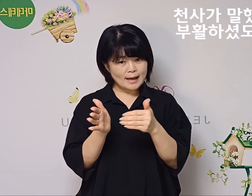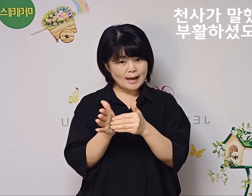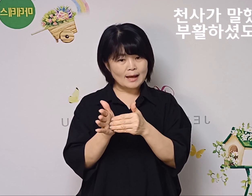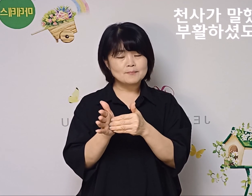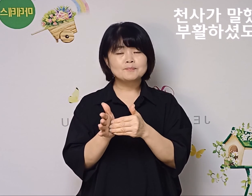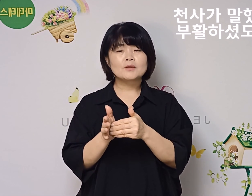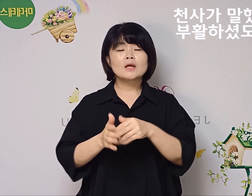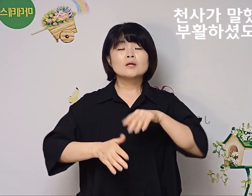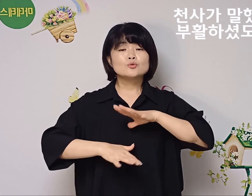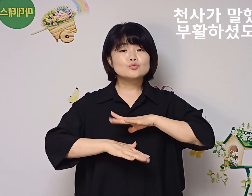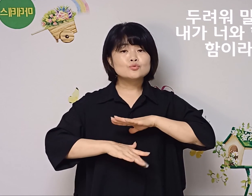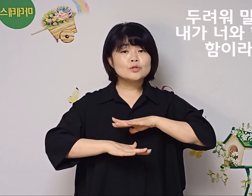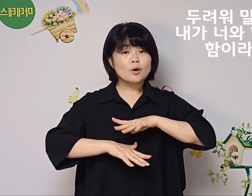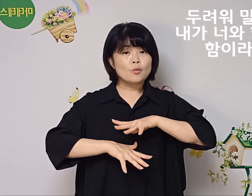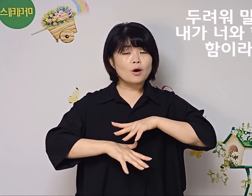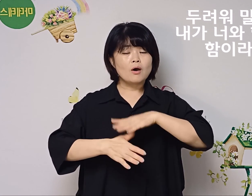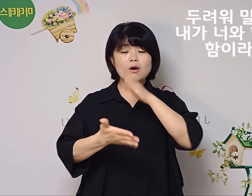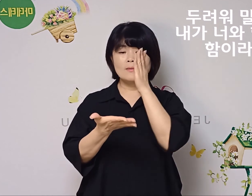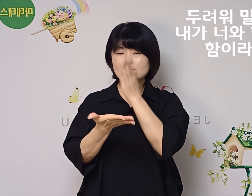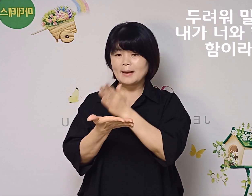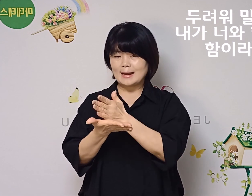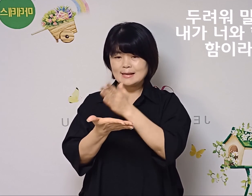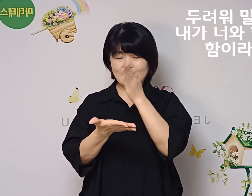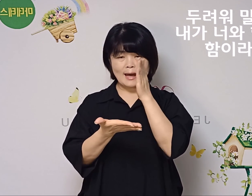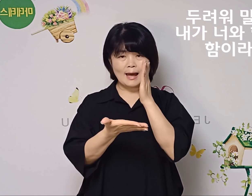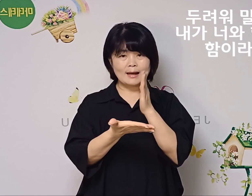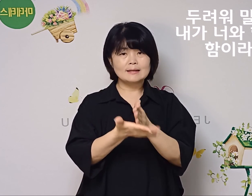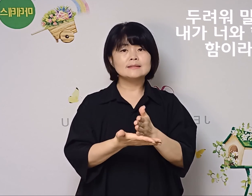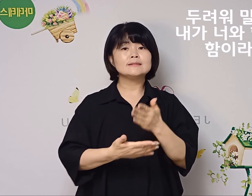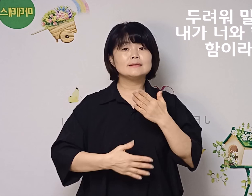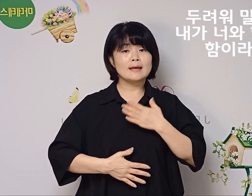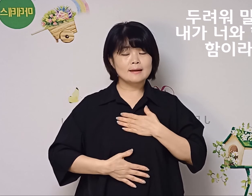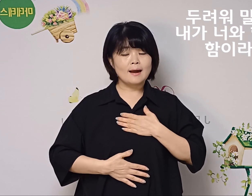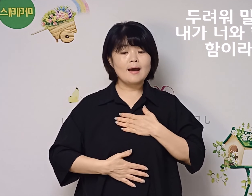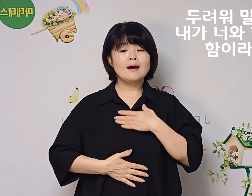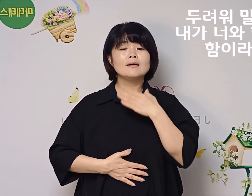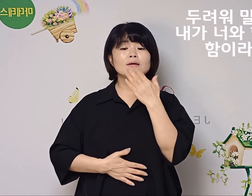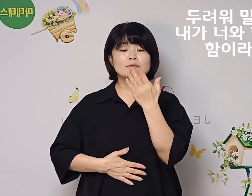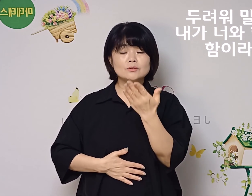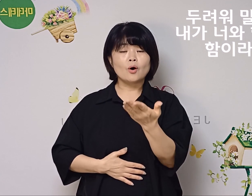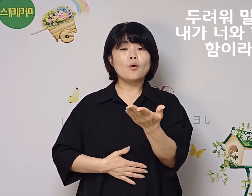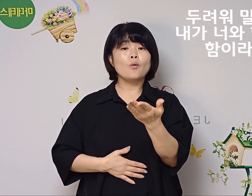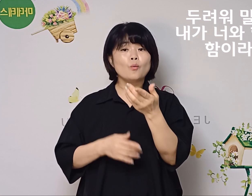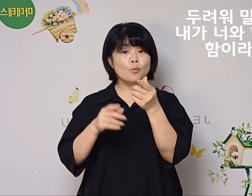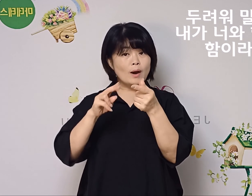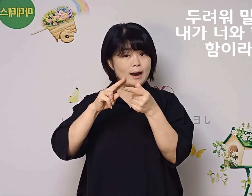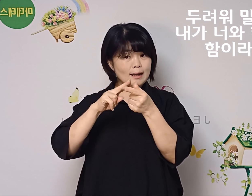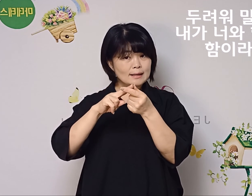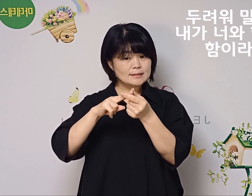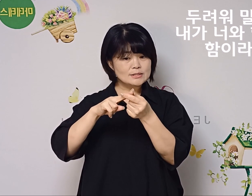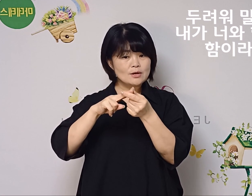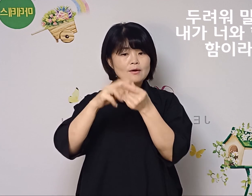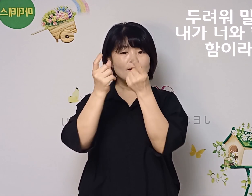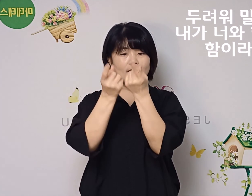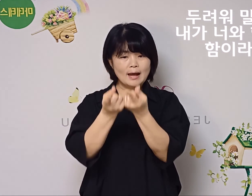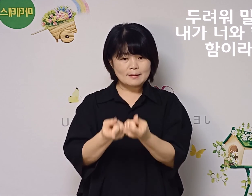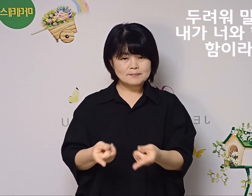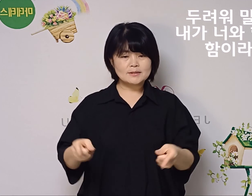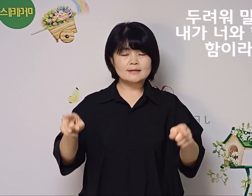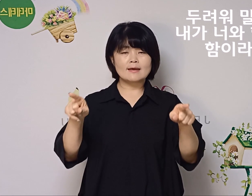부활하셨도다. 두려워 말라. 내가 너와 아까 했죠?